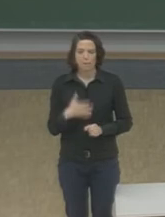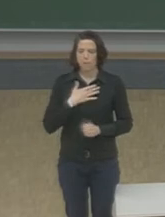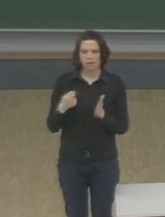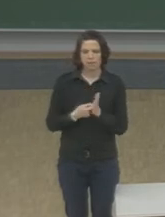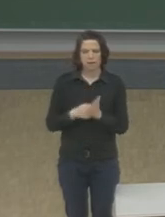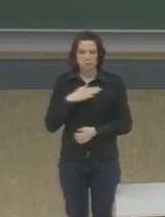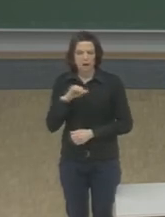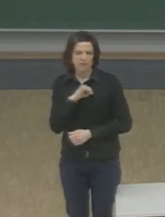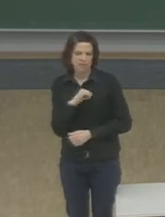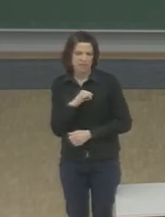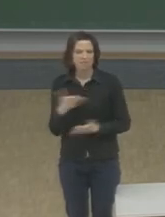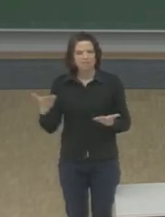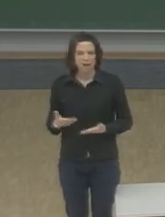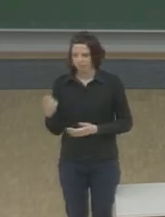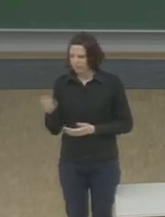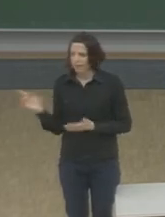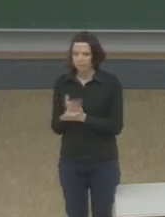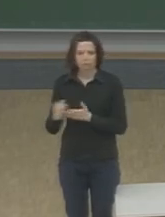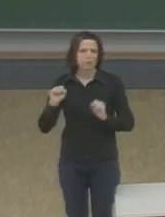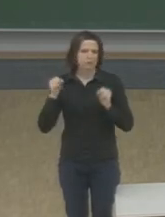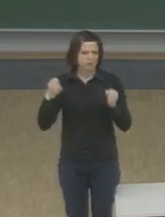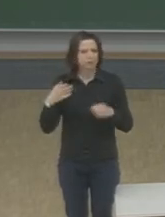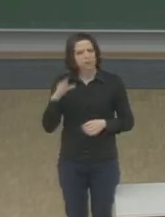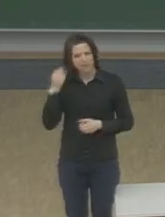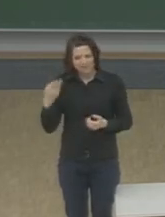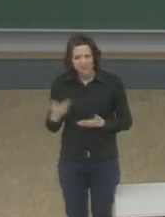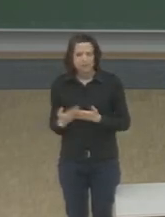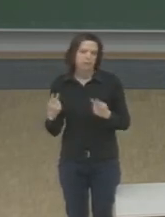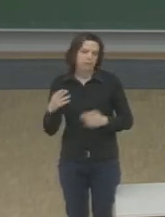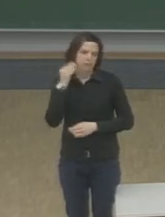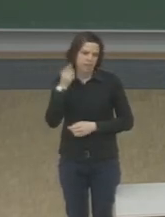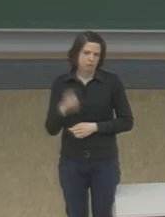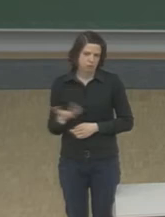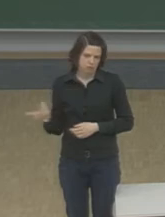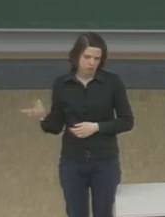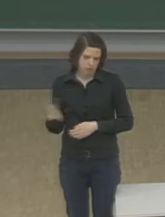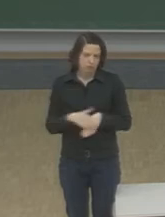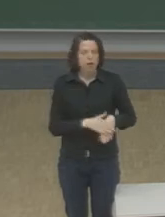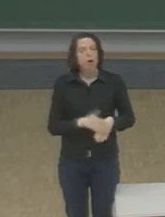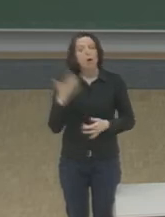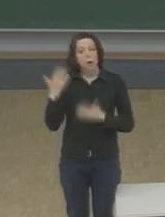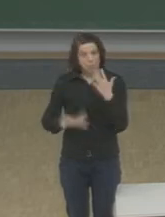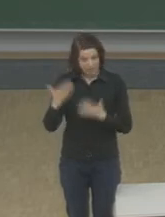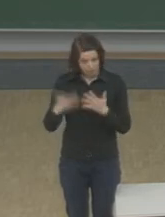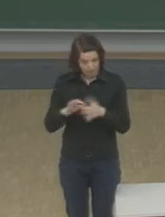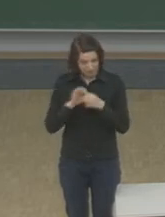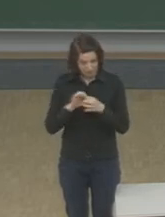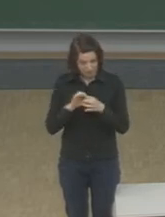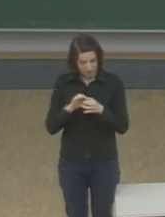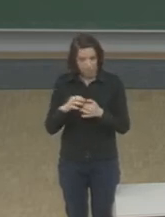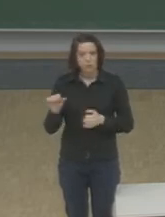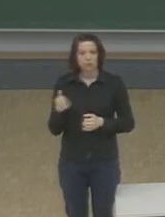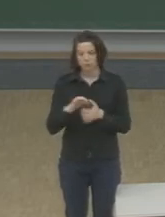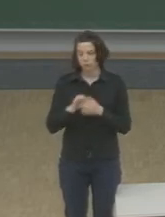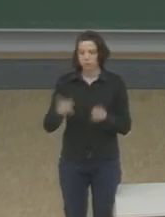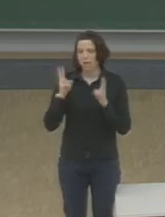sollten. Drittens, Mathematik. Diese kann sich bedingt vor allem durch ihre zentrale Rolle in der Lehrerbildung